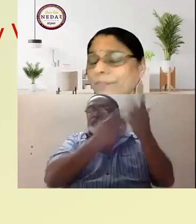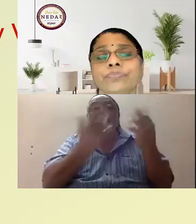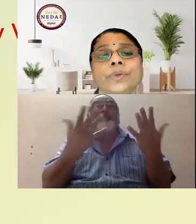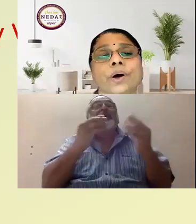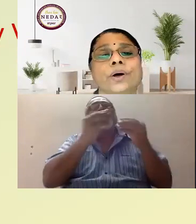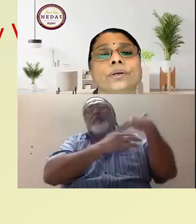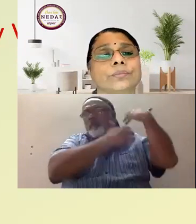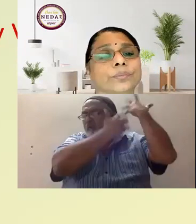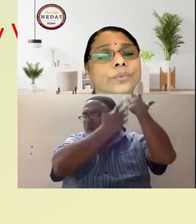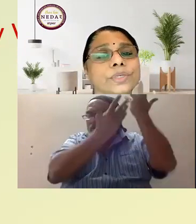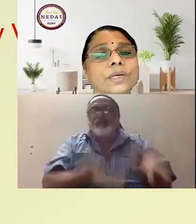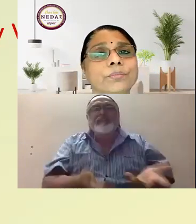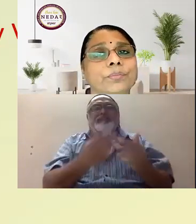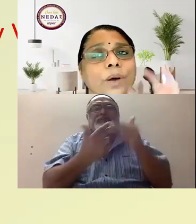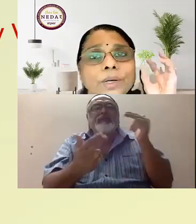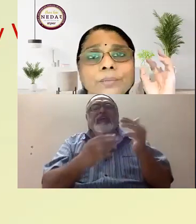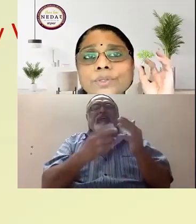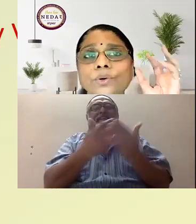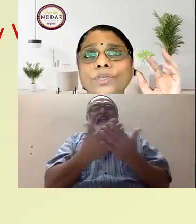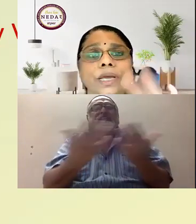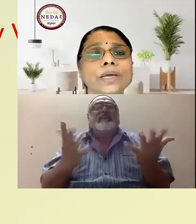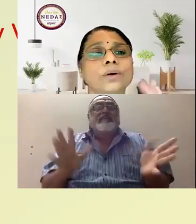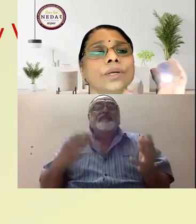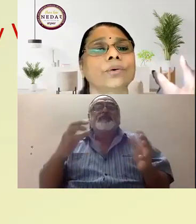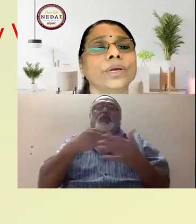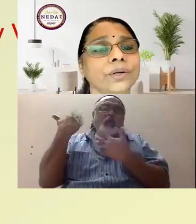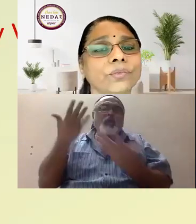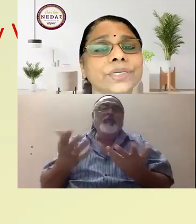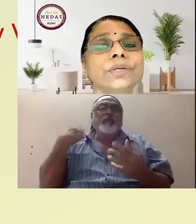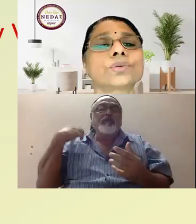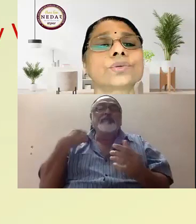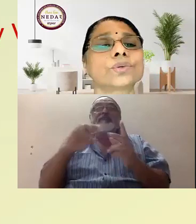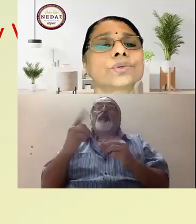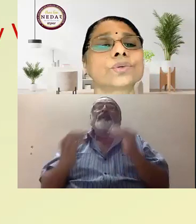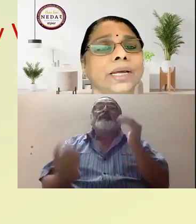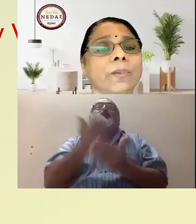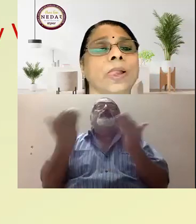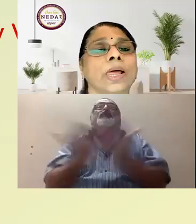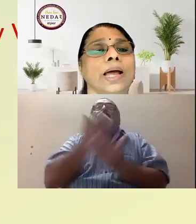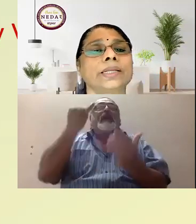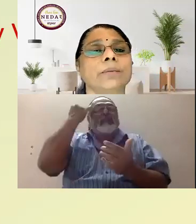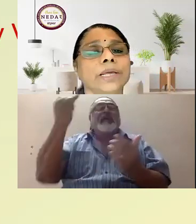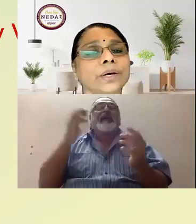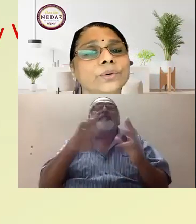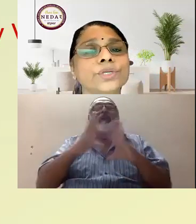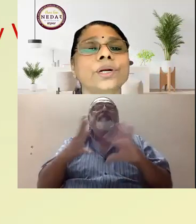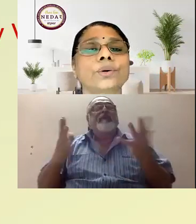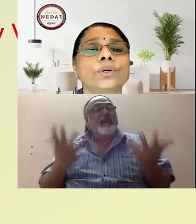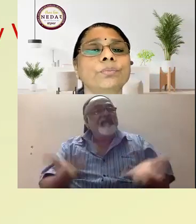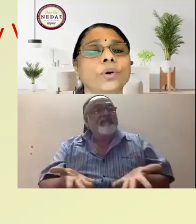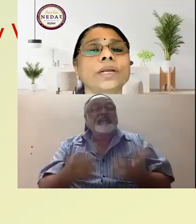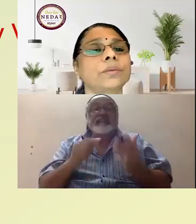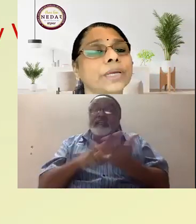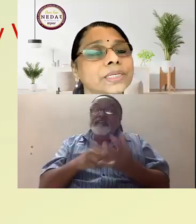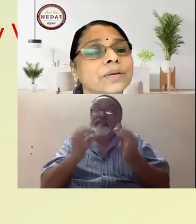नहीं है, और उस प्रॉब्लम को सोच के कोई ना कोई इनोवेशन उसको करता है। एंड दे प्ले अ क्रूशियल रोल